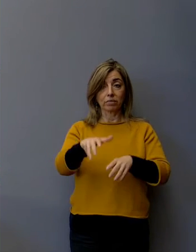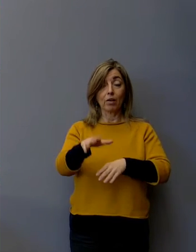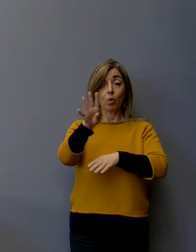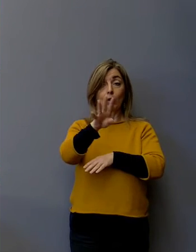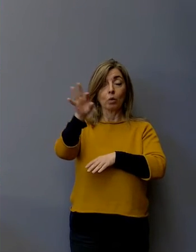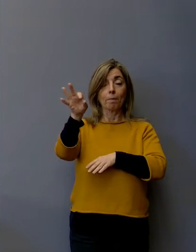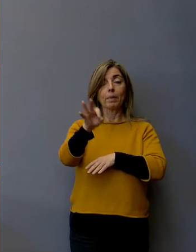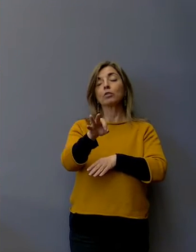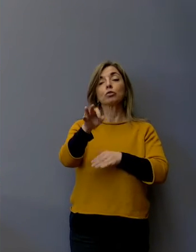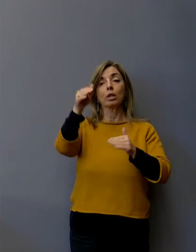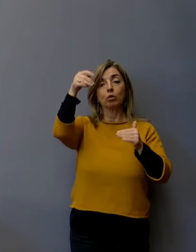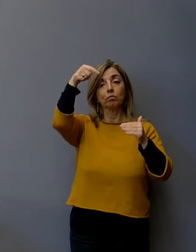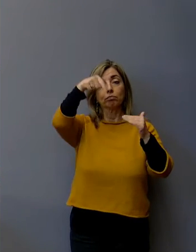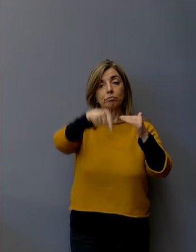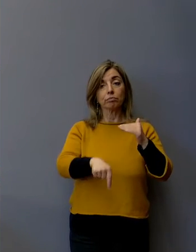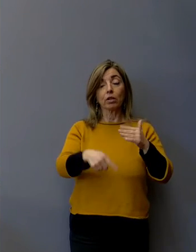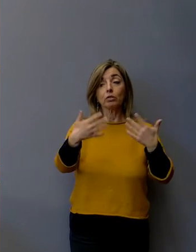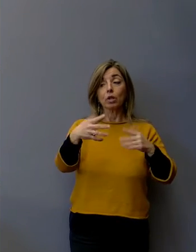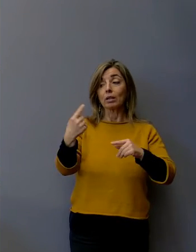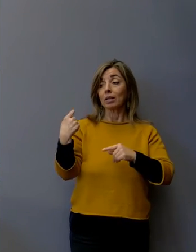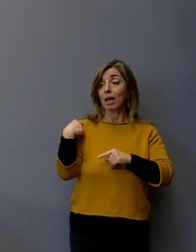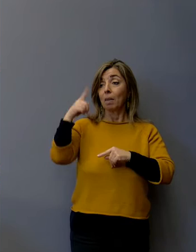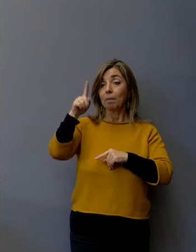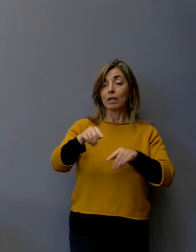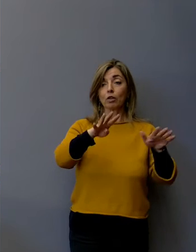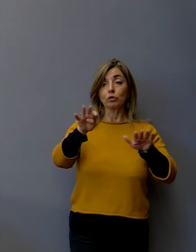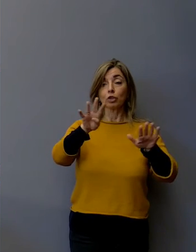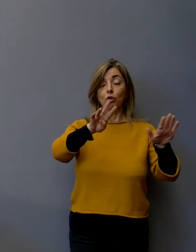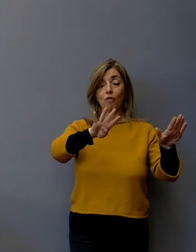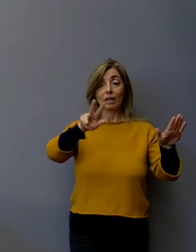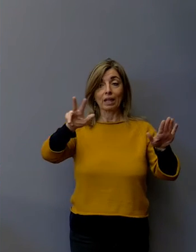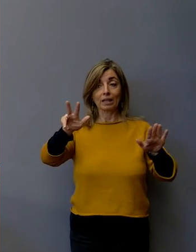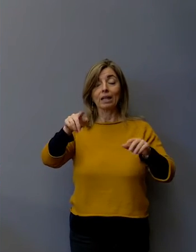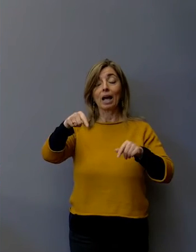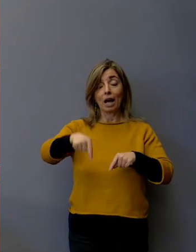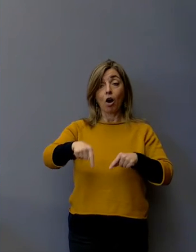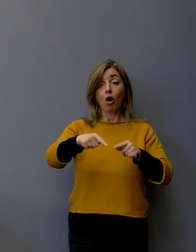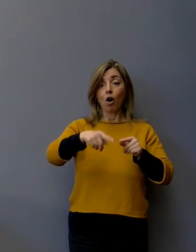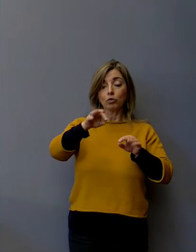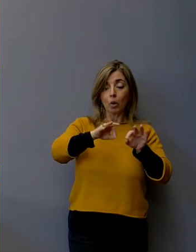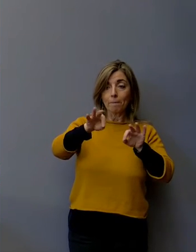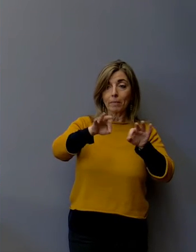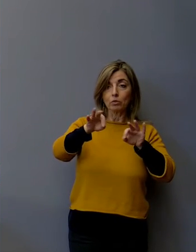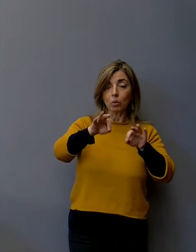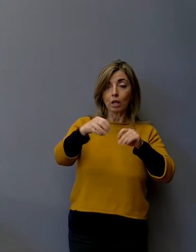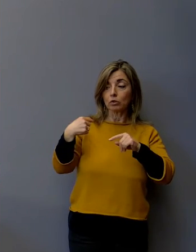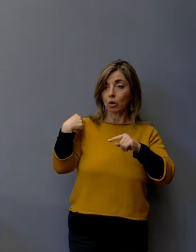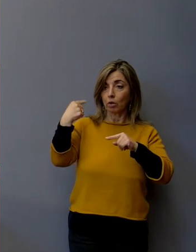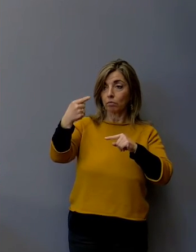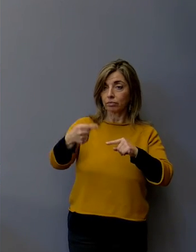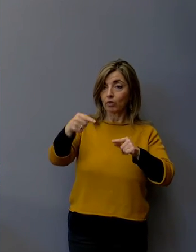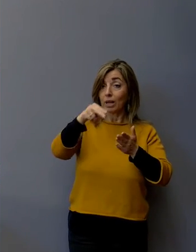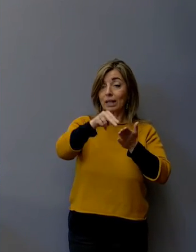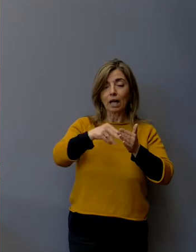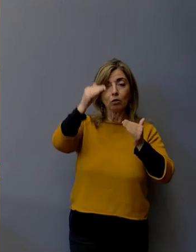da quando nel 93 esistono le rilevazioni trimestrali il dato il calo dell'occupazione e appunto è trasversale a tutti i settori agricoltura